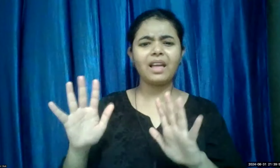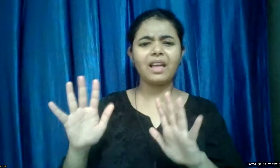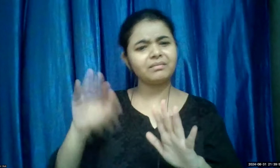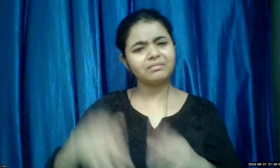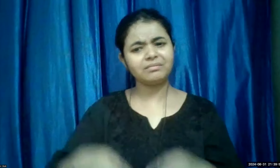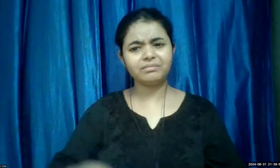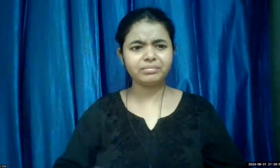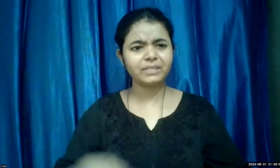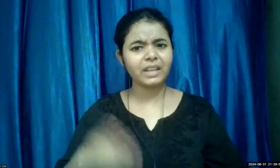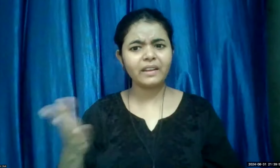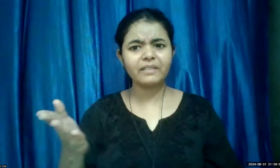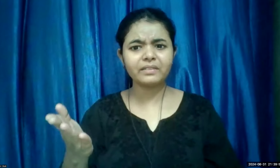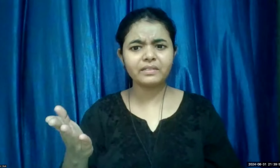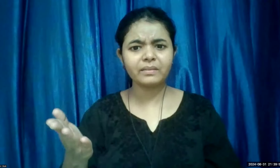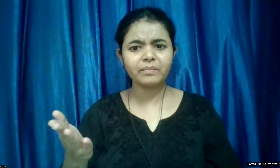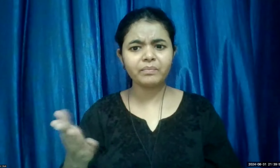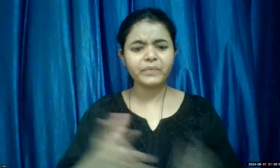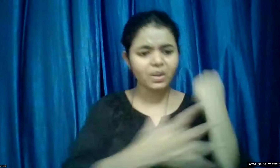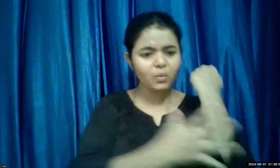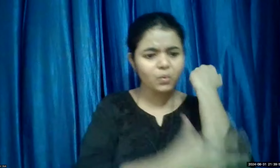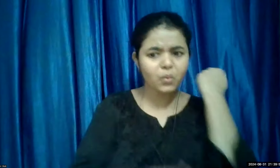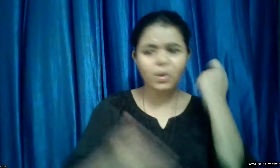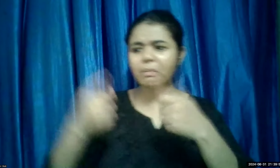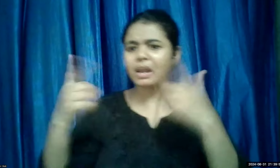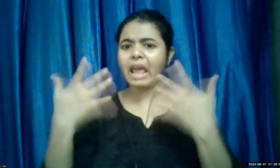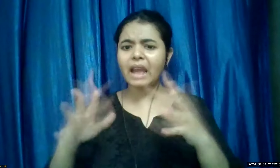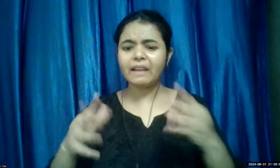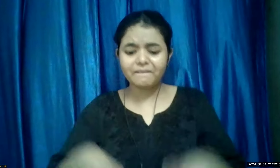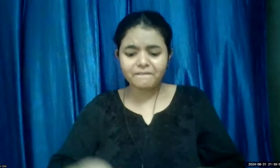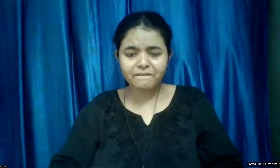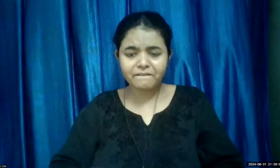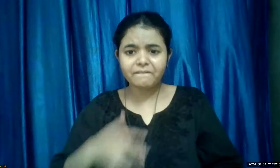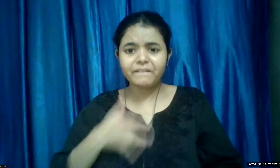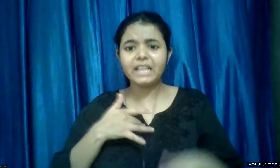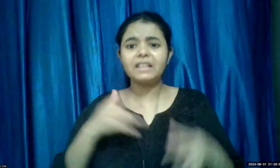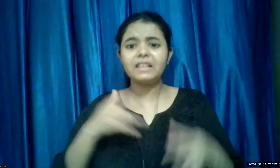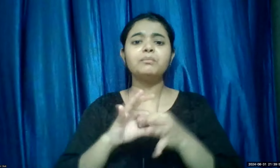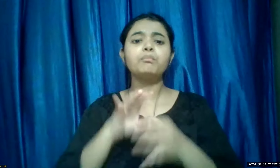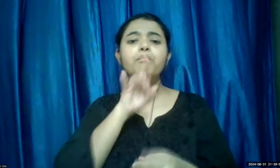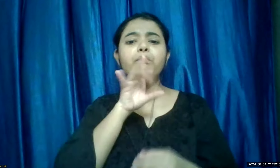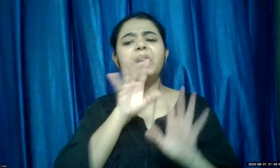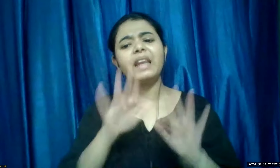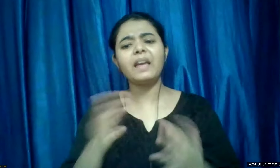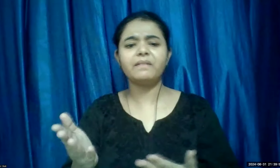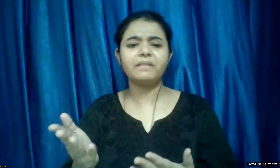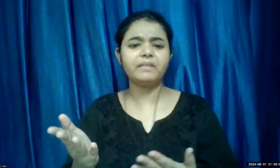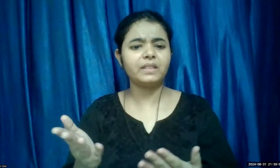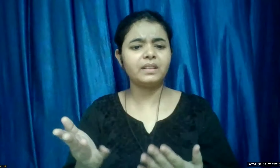तो इसलिए बड़े से बड़े व्यक्ति को भी इस संसार के अंदर दुख है। ये दुख है क्यों?